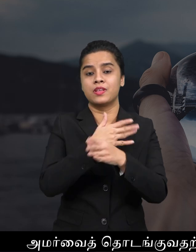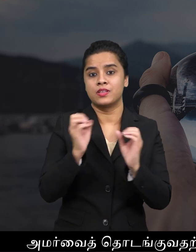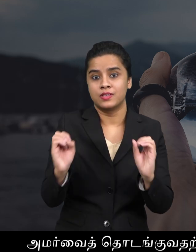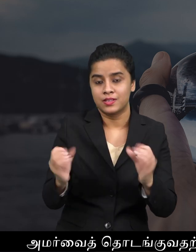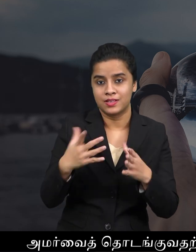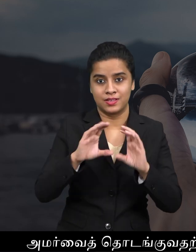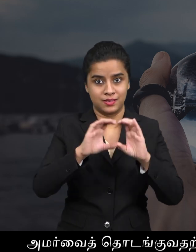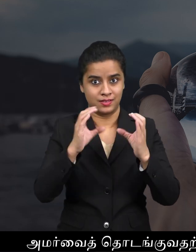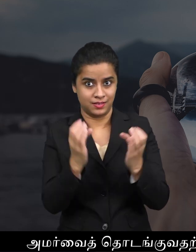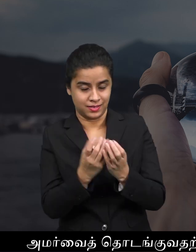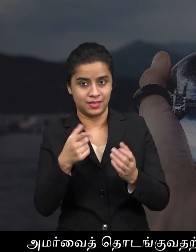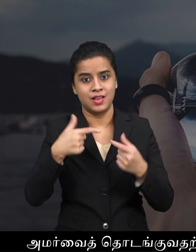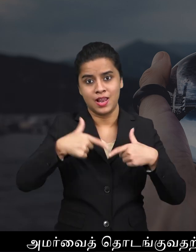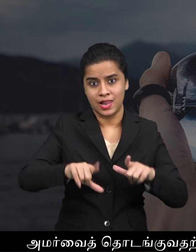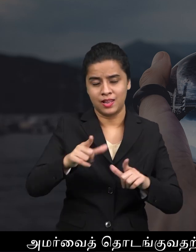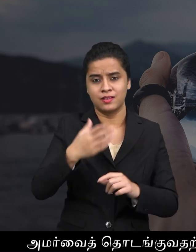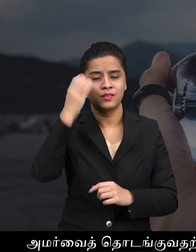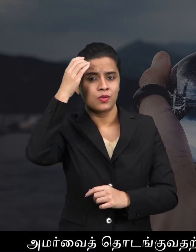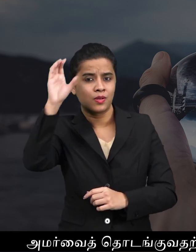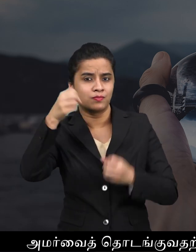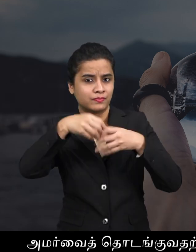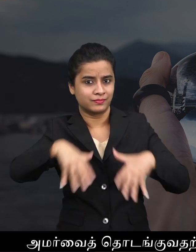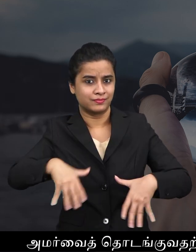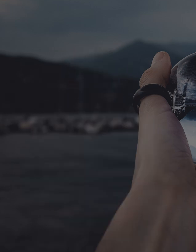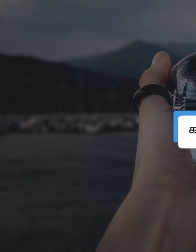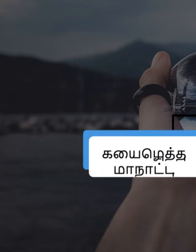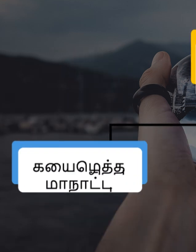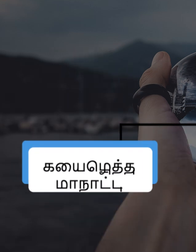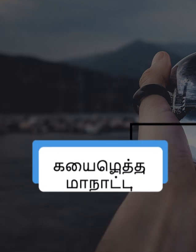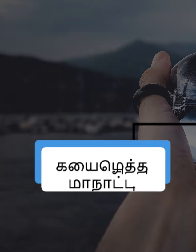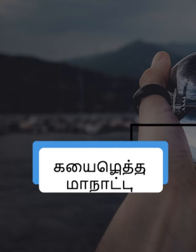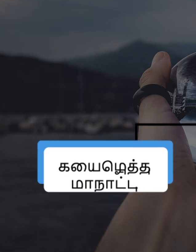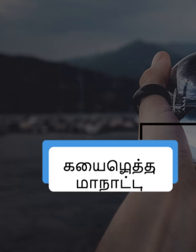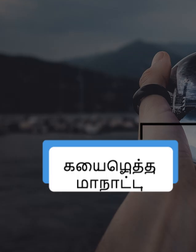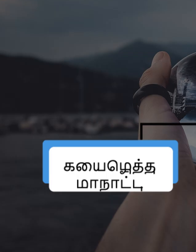அமர்வை தொடங்குவதற்கு முன் இந்த கருத்து வரைபடத்தை பார்ப்போம்.